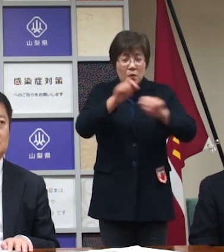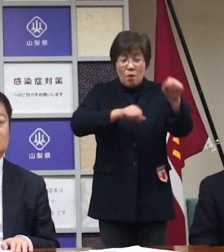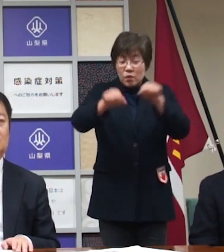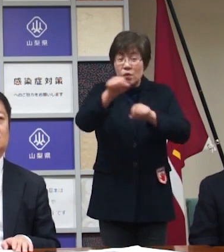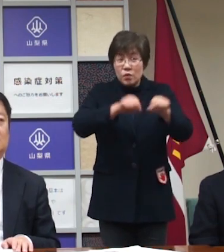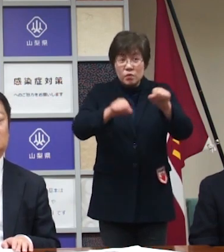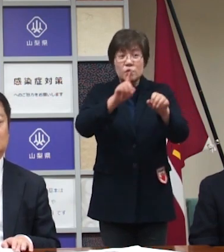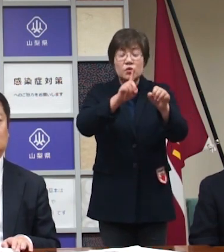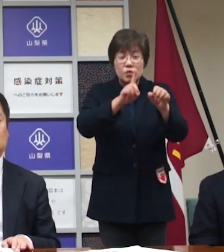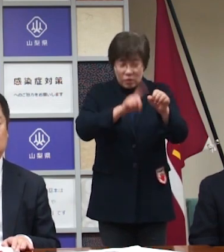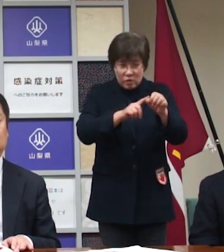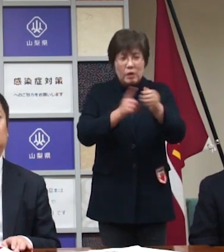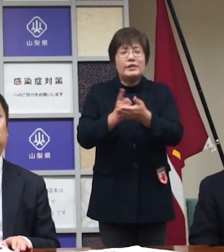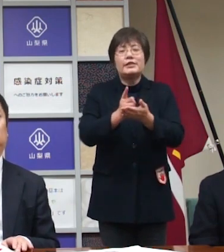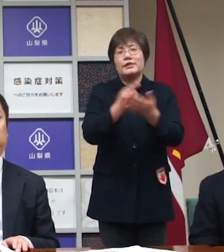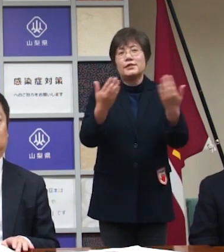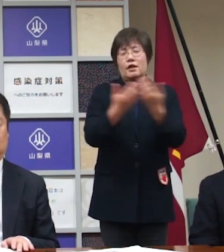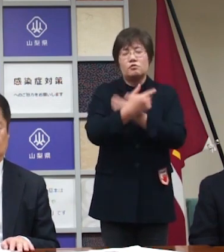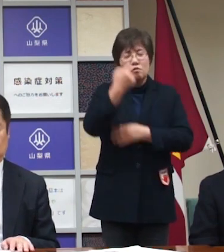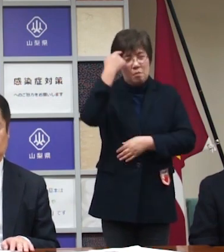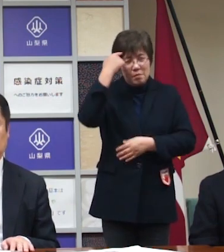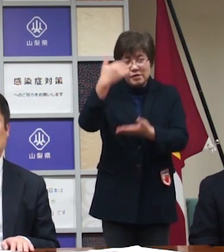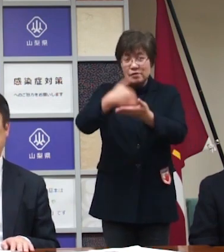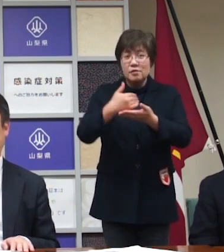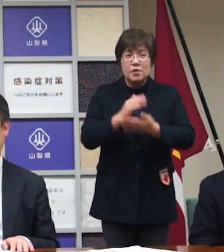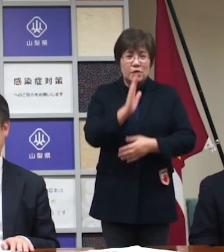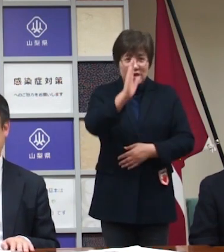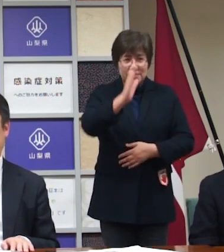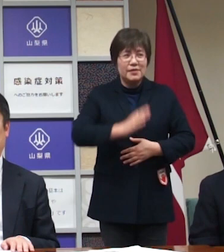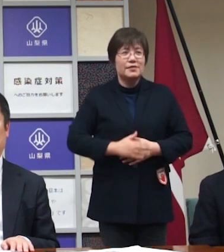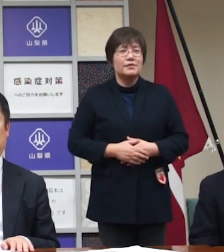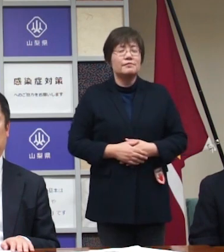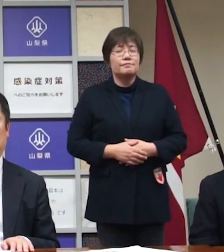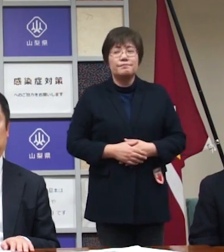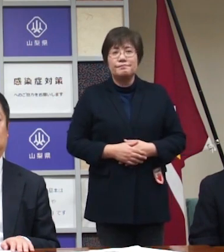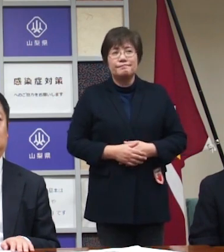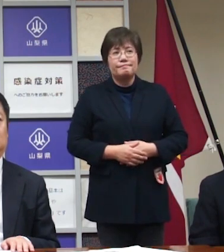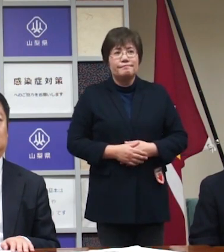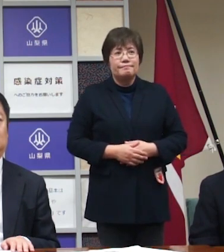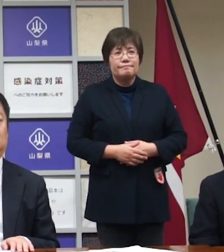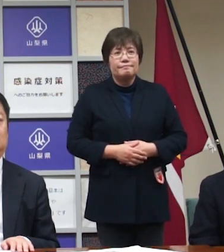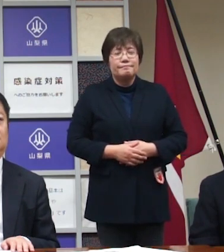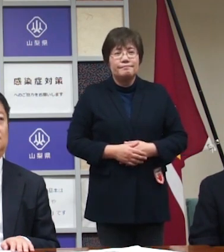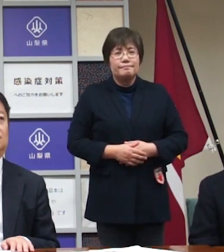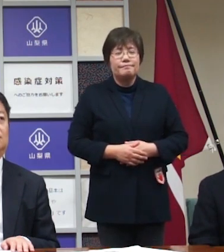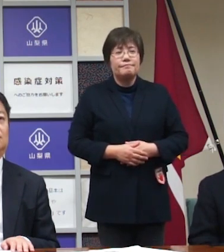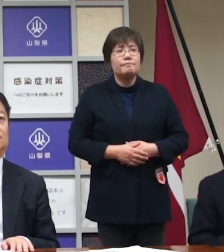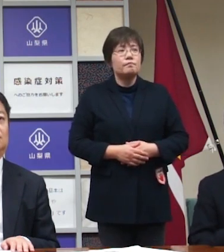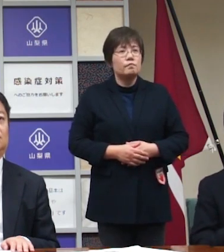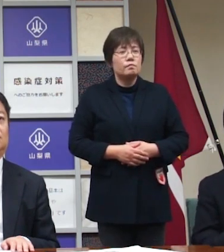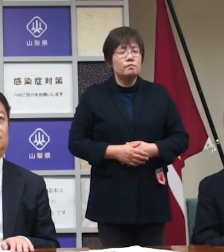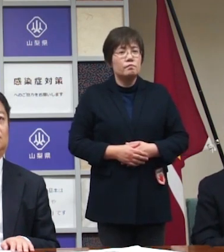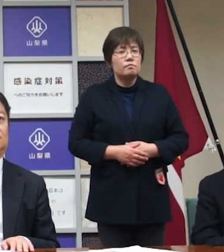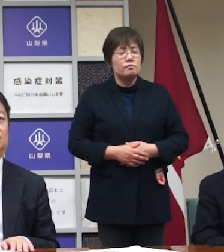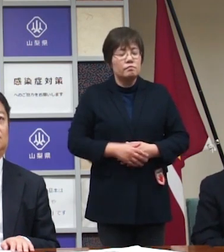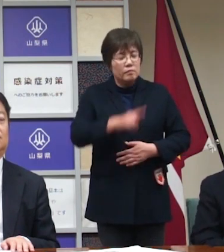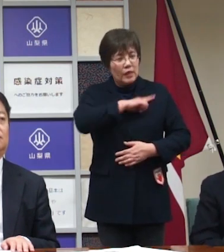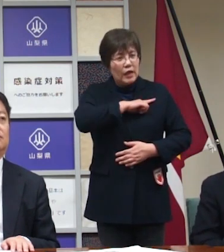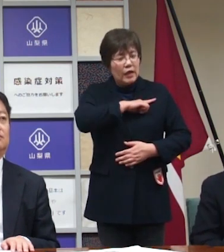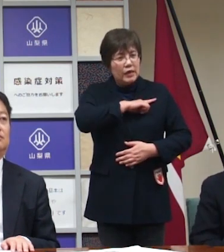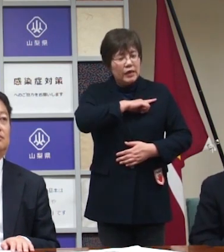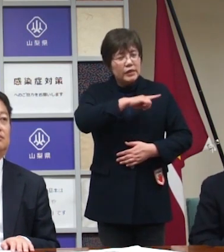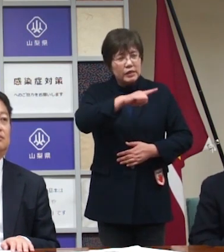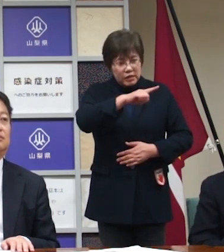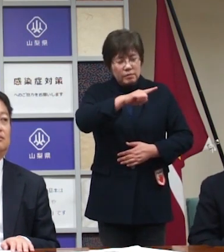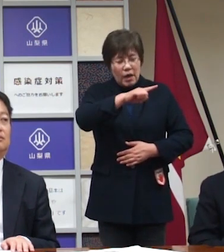ね、指針になると思うんで、ちょっとそれにご説明いただけると思います。 やはり一番ウイルスが出る